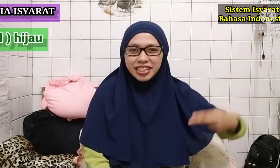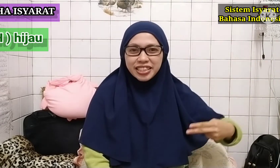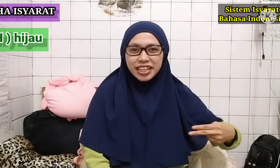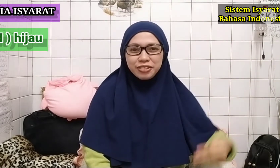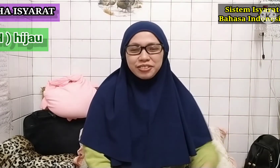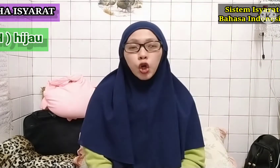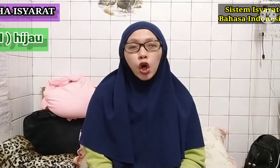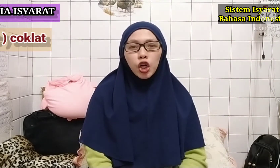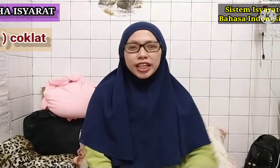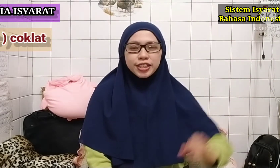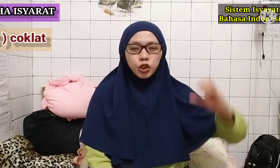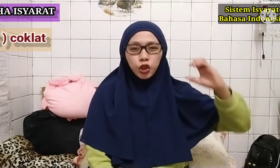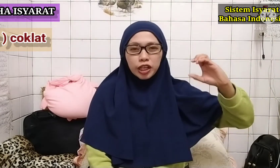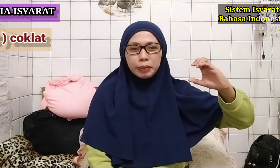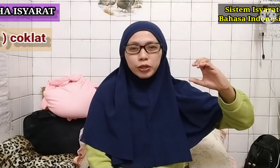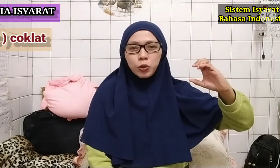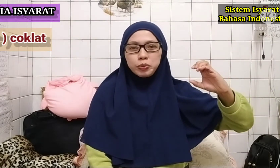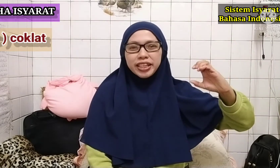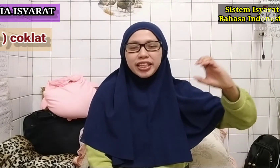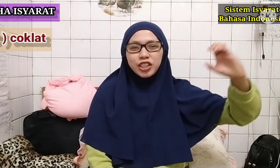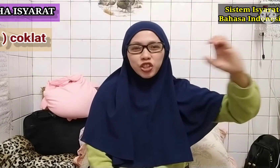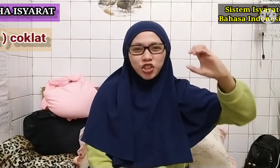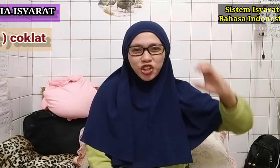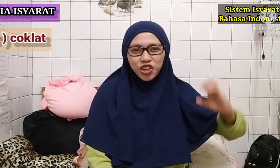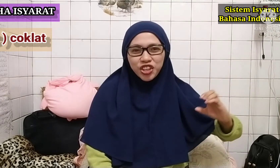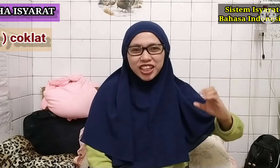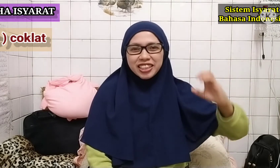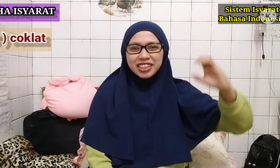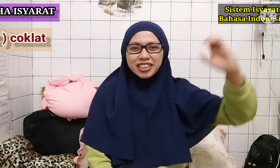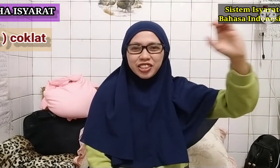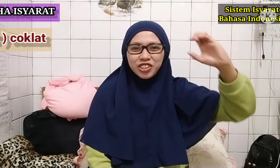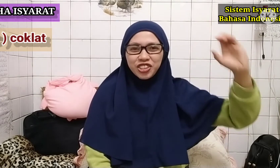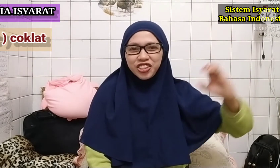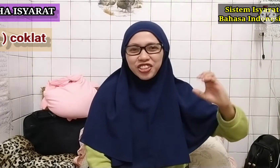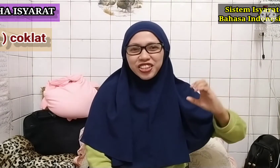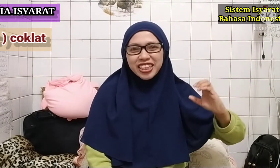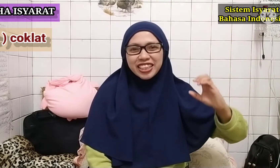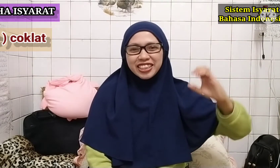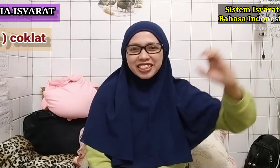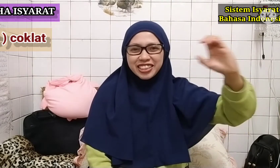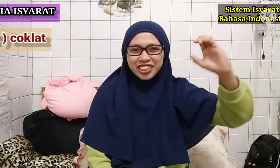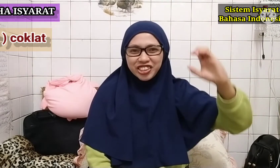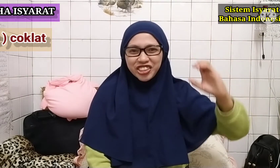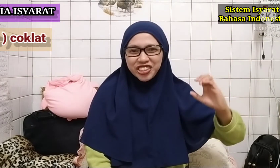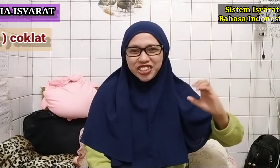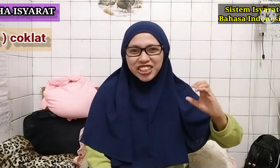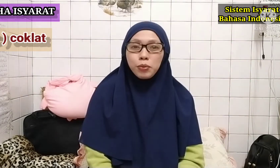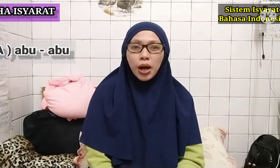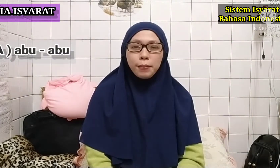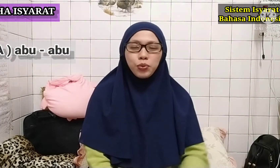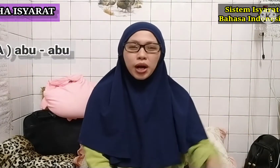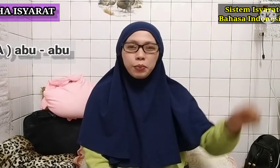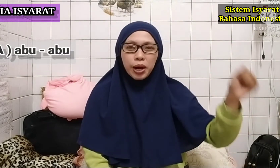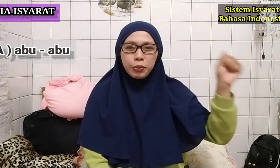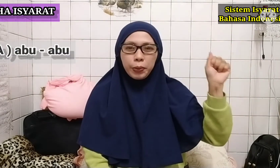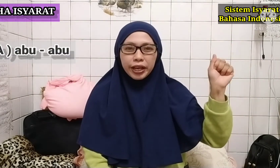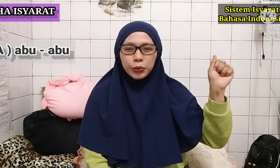hijau. Coklat, coklat pakai huruf C, coklat, coklat, coklat. Abu, abu-abu pakai huruf